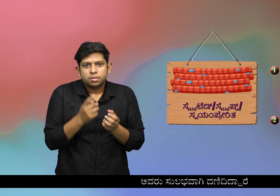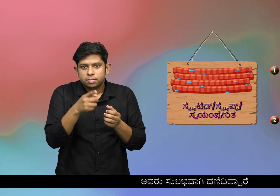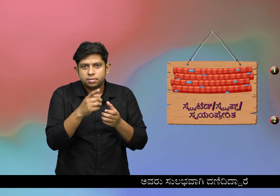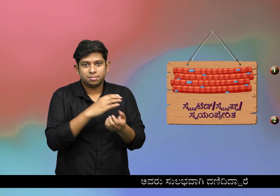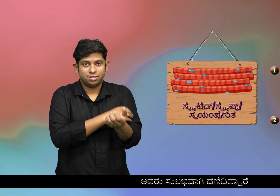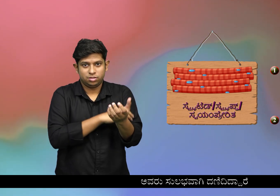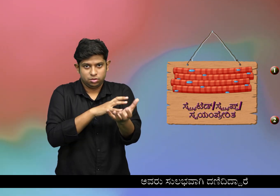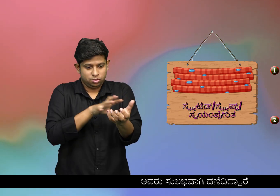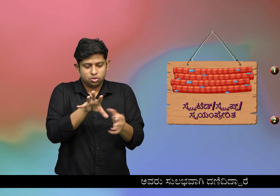ಸುಲಭವಾಗಿ ದೇಣಿದಿದ್ದಾರೆ.